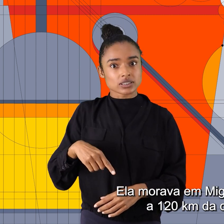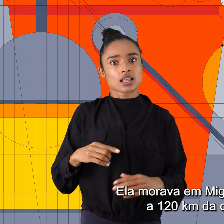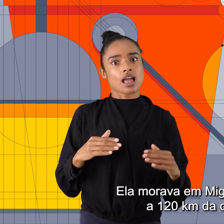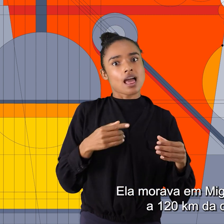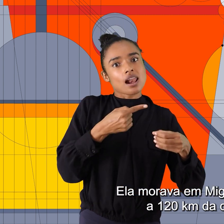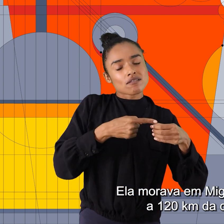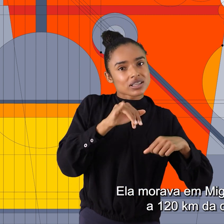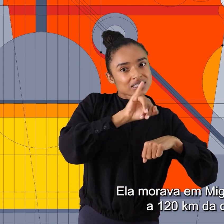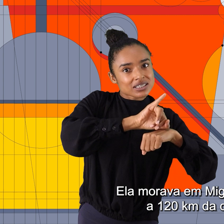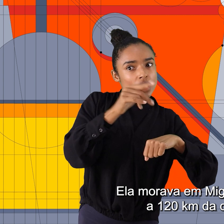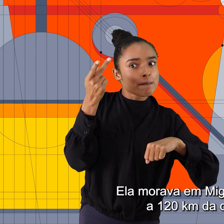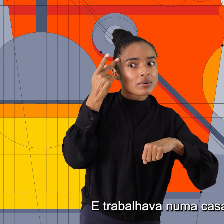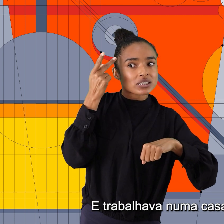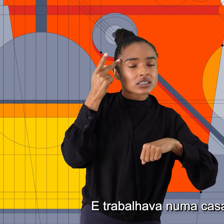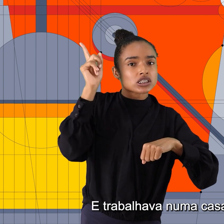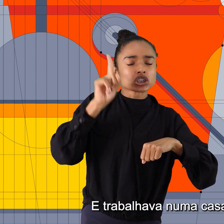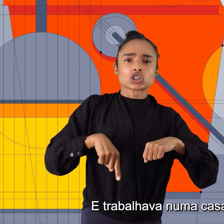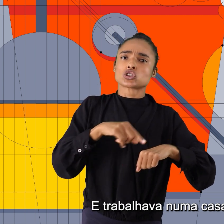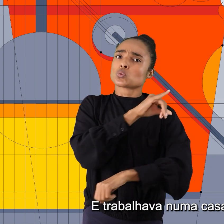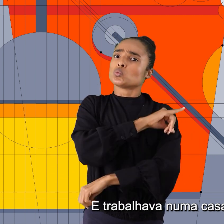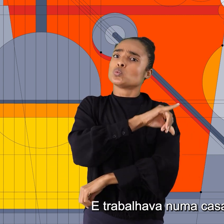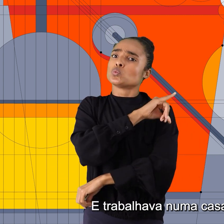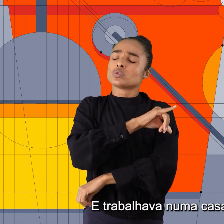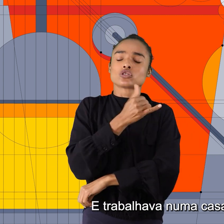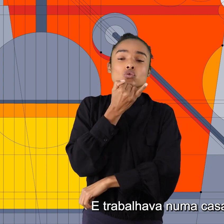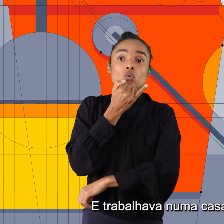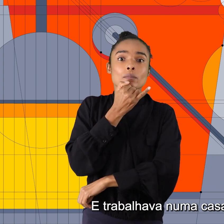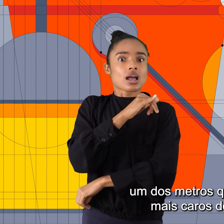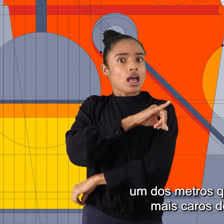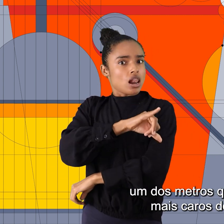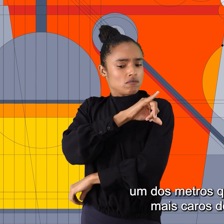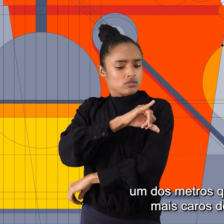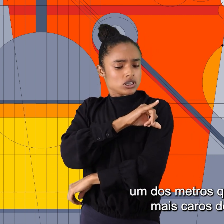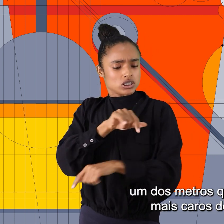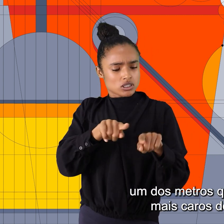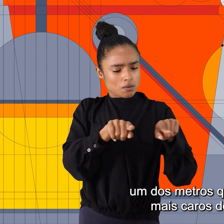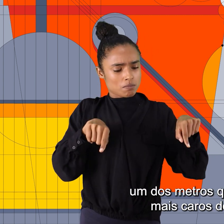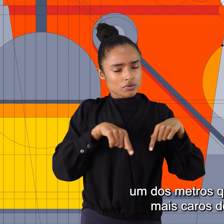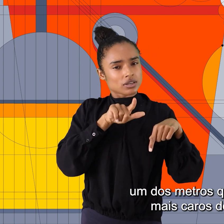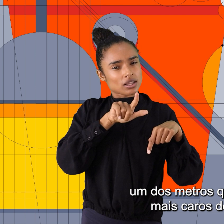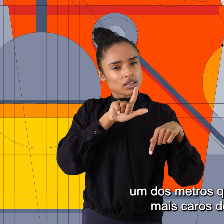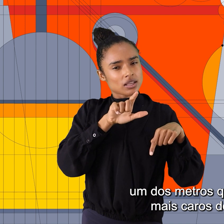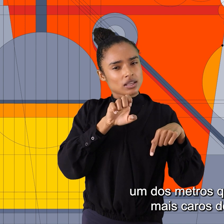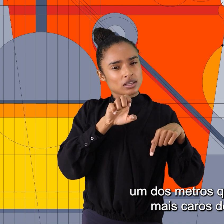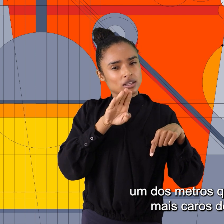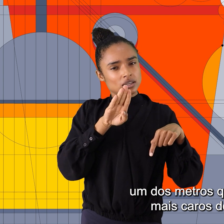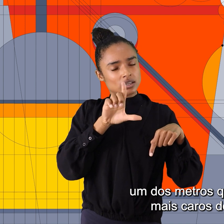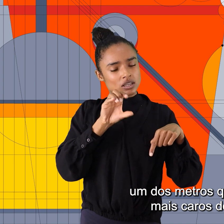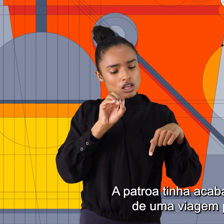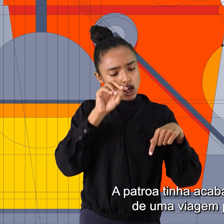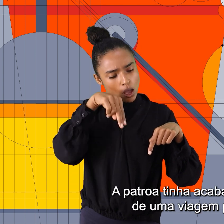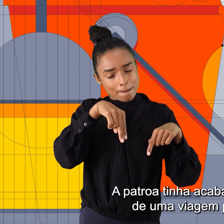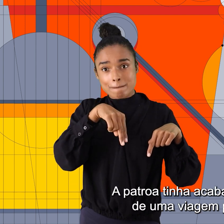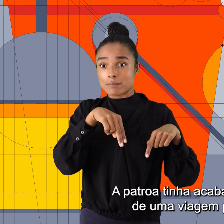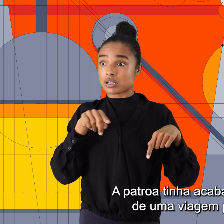a 120 quilômetros da capital, e trabalhava numa casa no Alto Leblon, um dos metros quadrados mais caros do Rio.